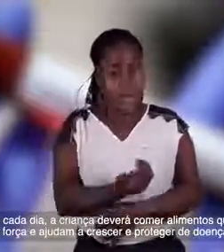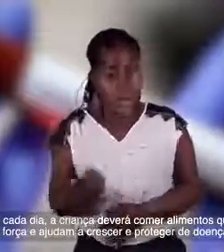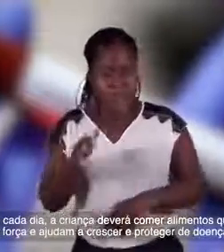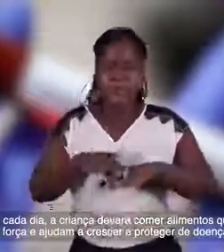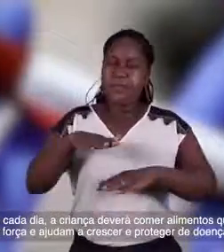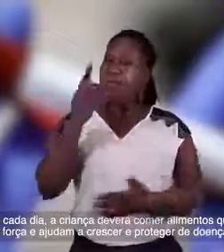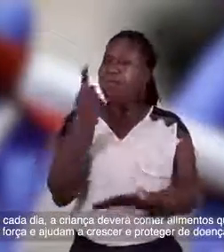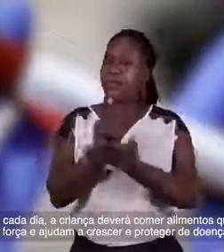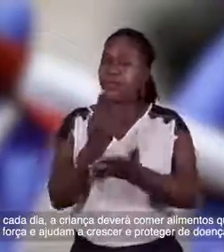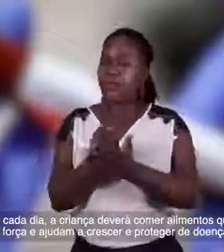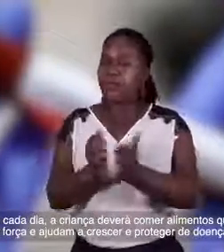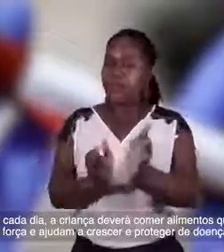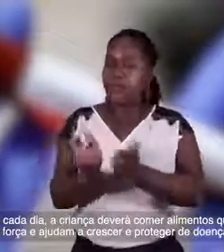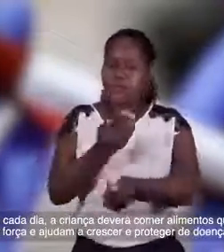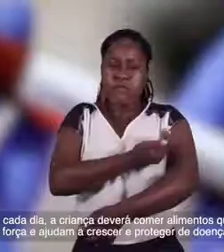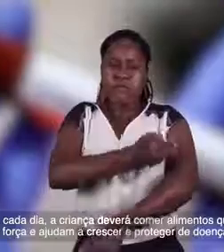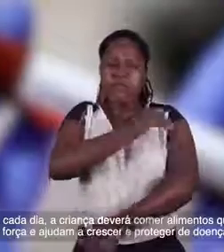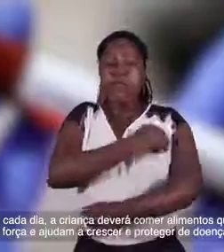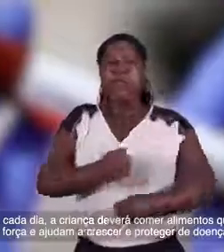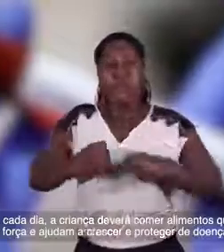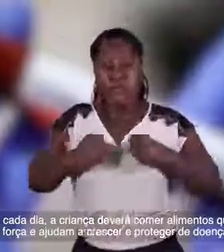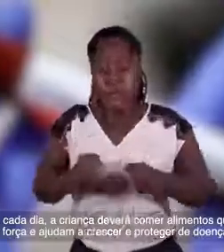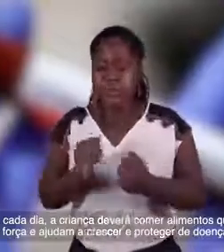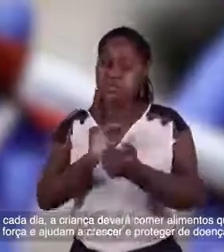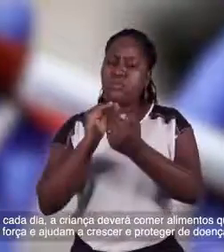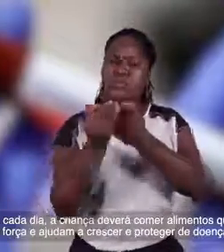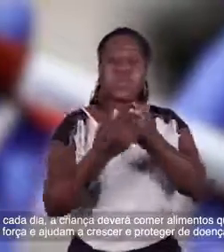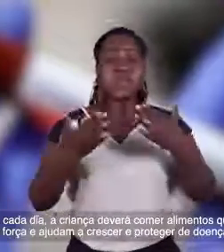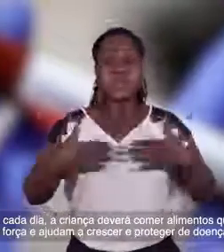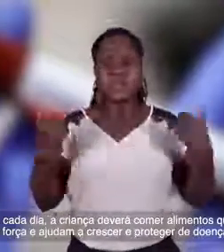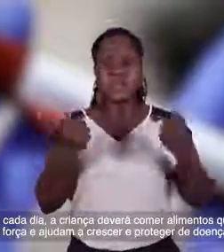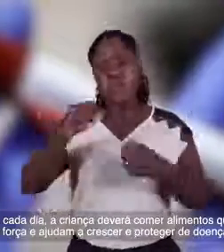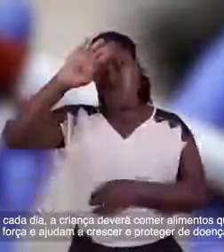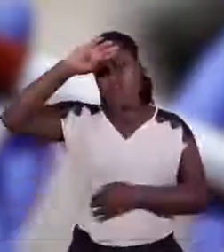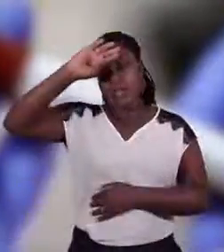alimentos que dão força e ajudam a crescer e proteger de doenças.